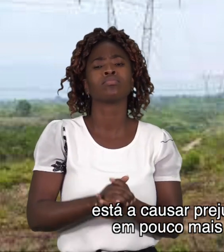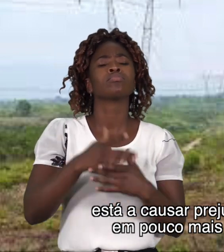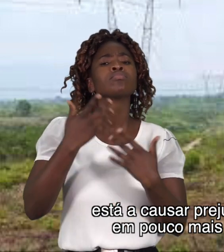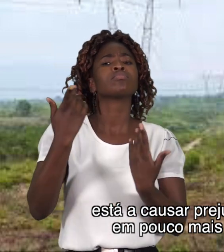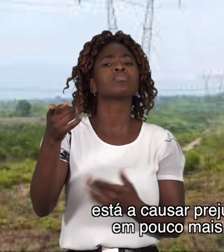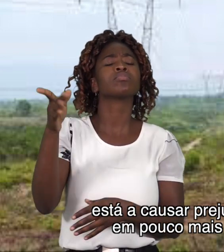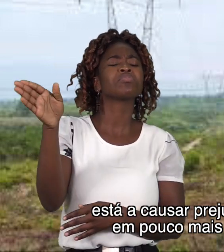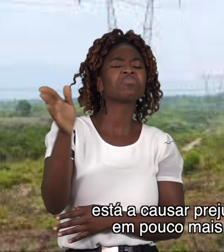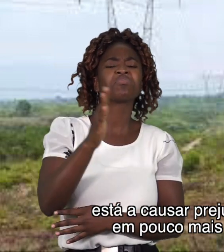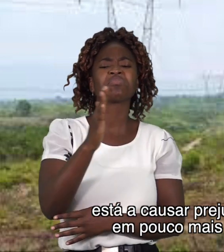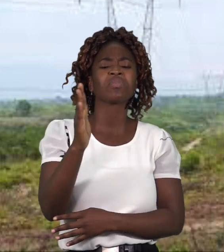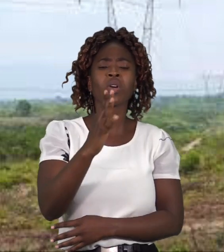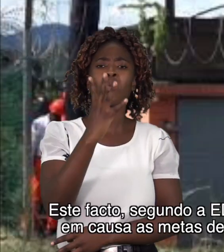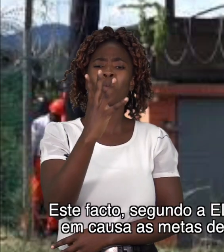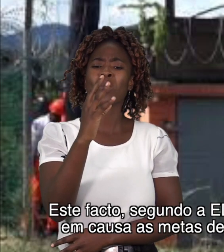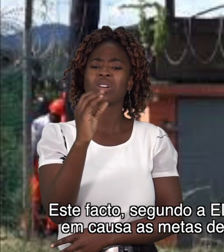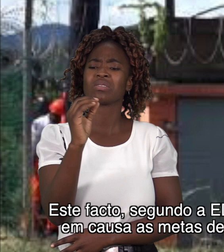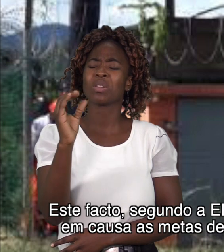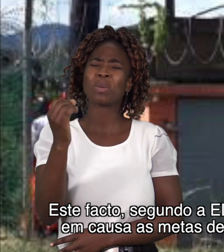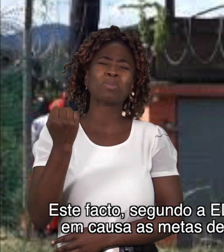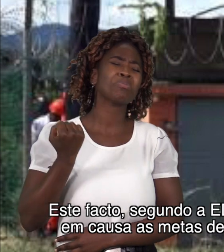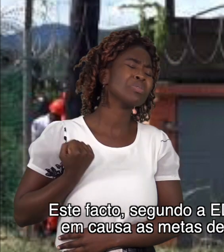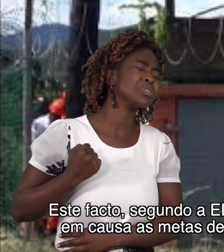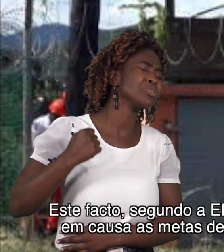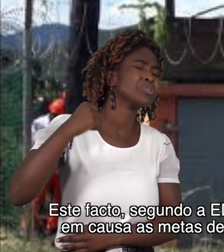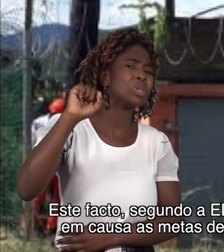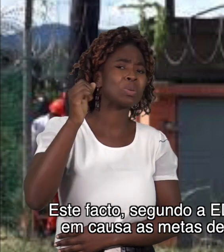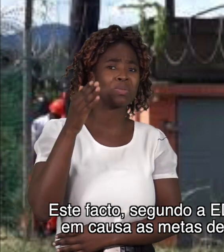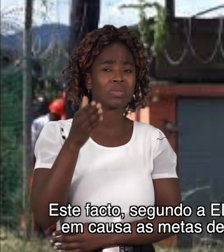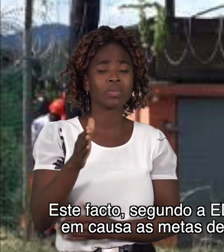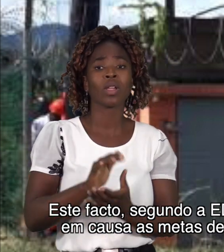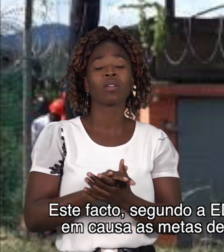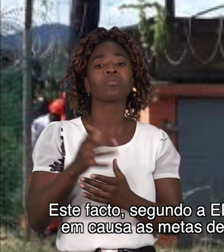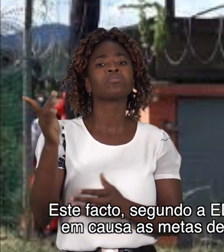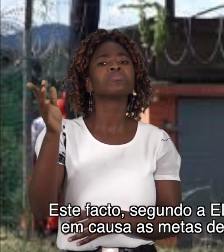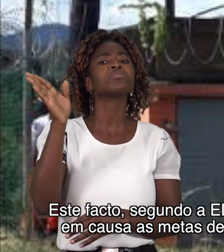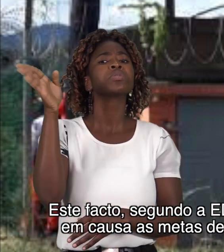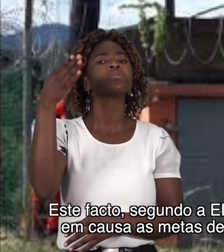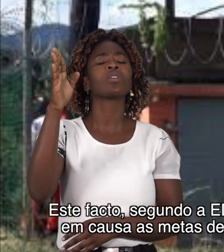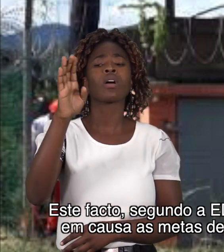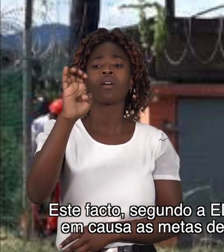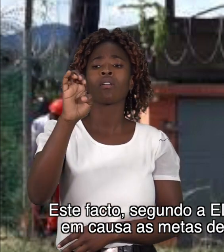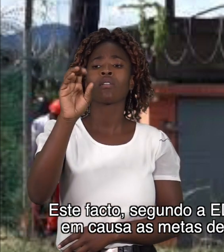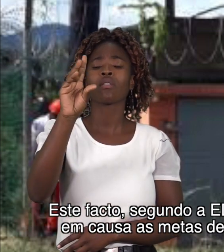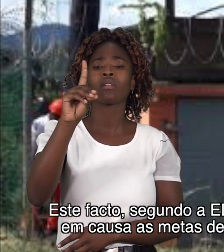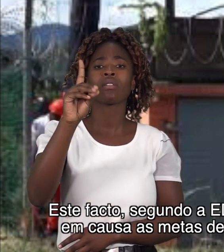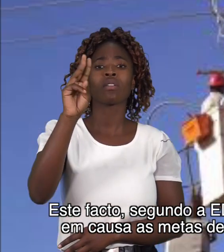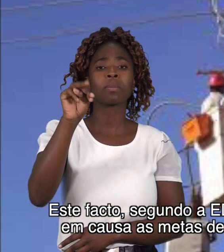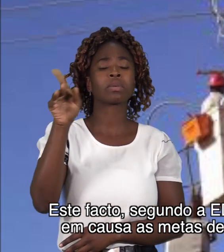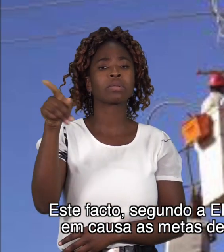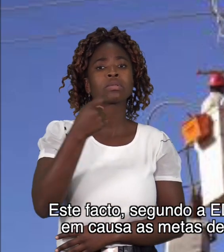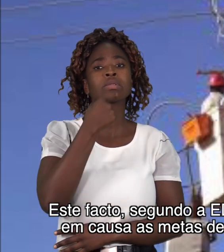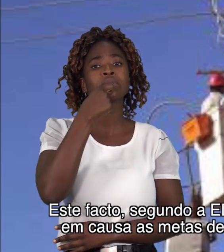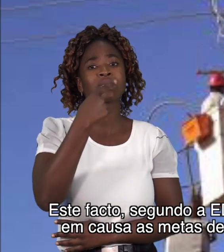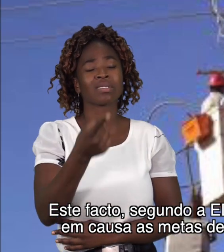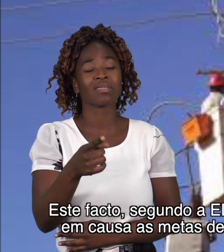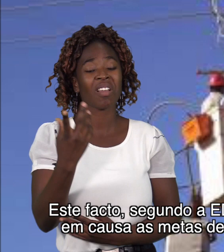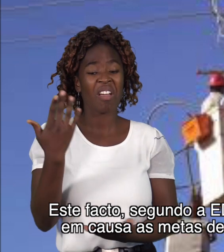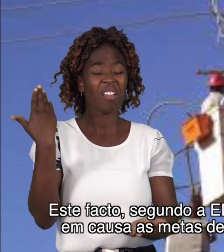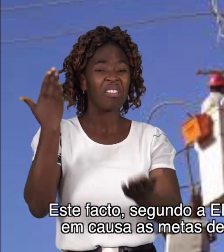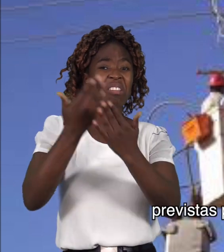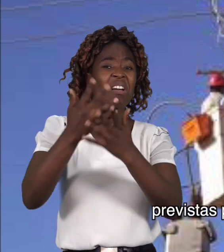mais de 400 mil meticais. Este fato, segundo a EDM, se continuar, vai colocar em causa as metas de